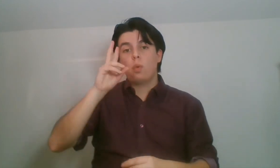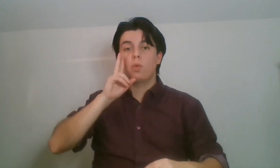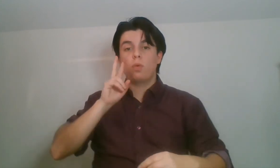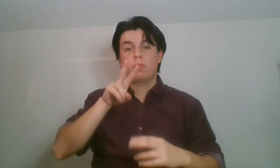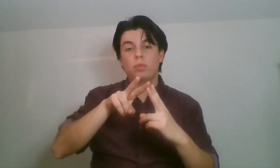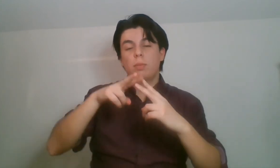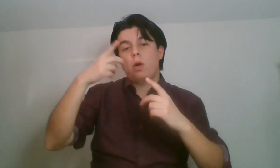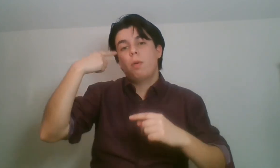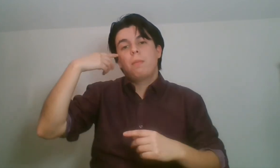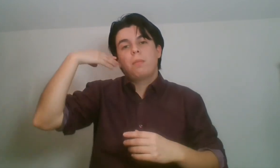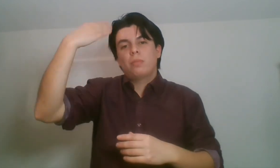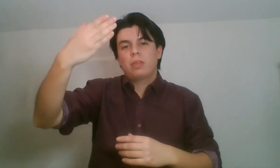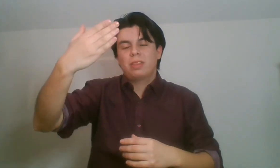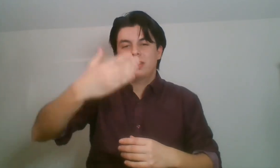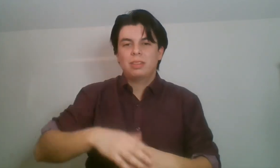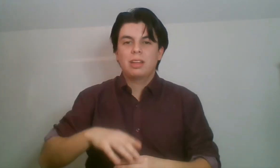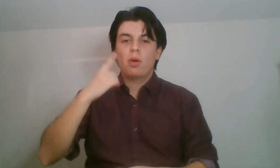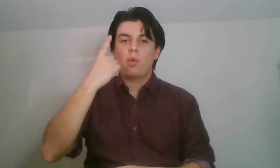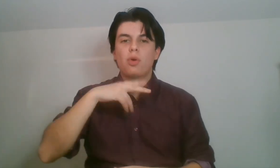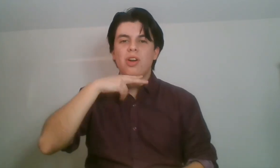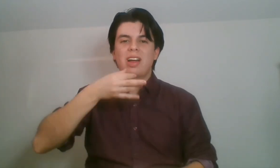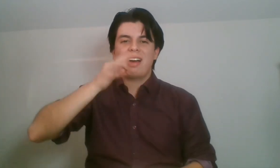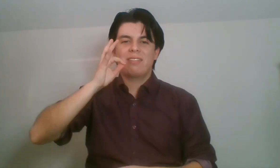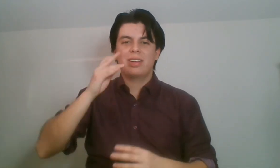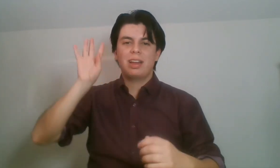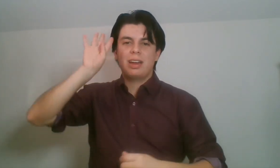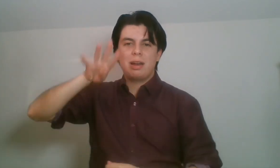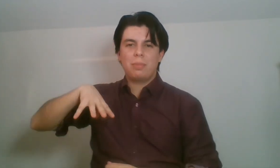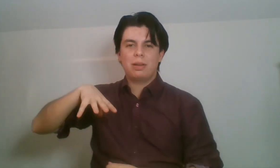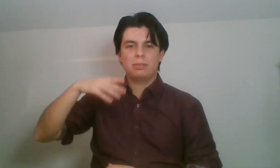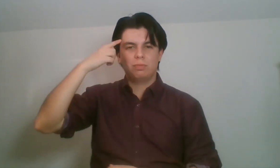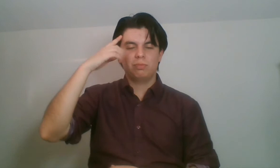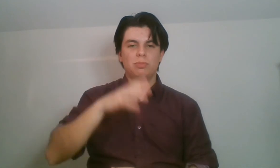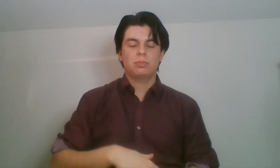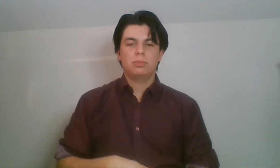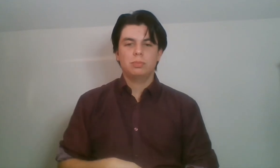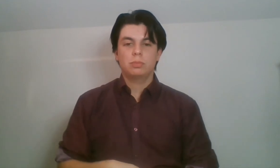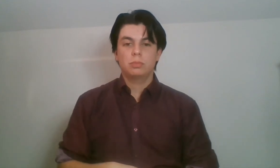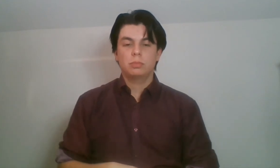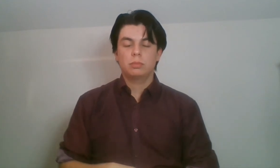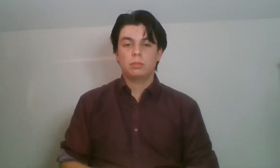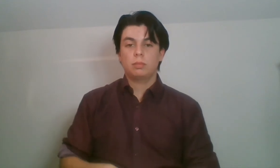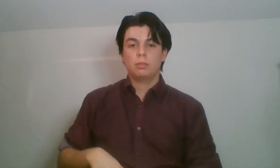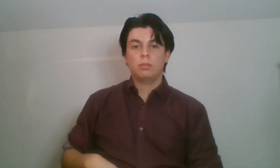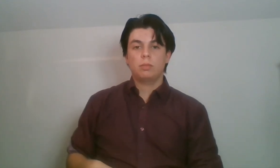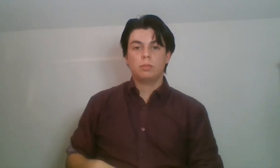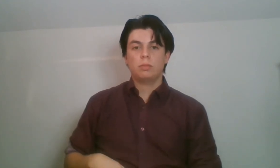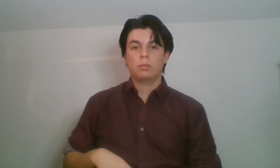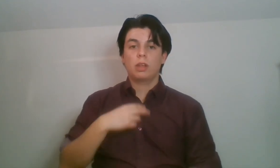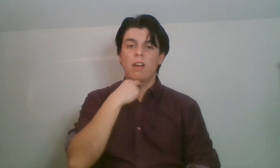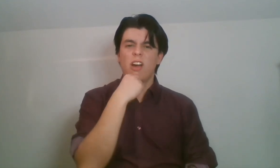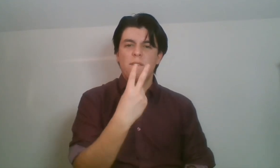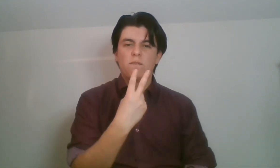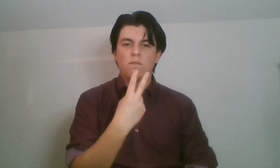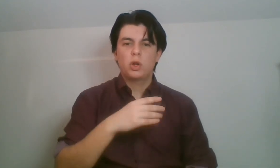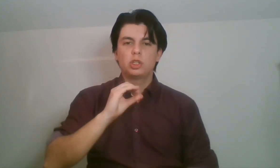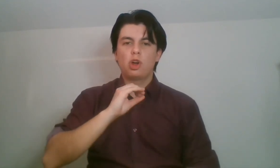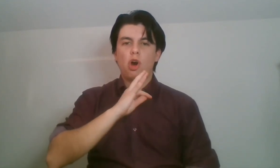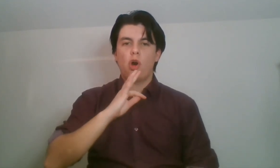presente esta memoria tan bonita del origen del Museo de Artes Visuales. Bueno, y nos encontramos entonces en un próximo episodio